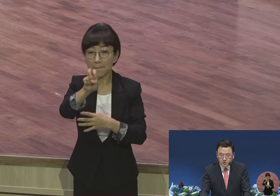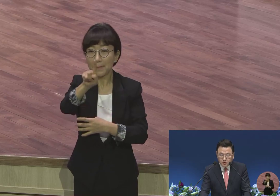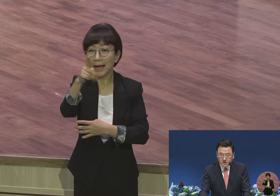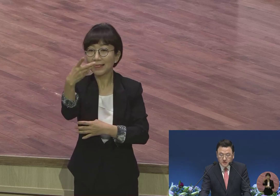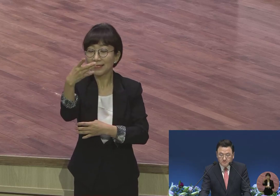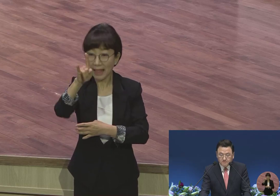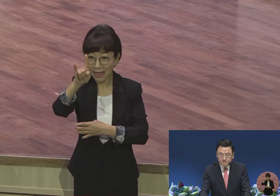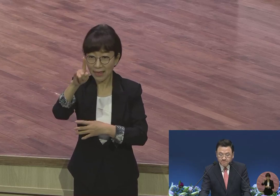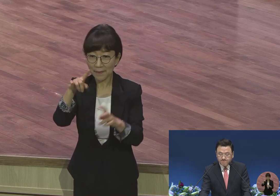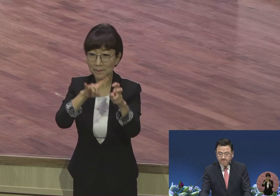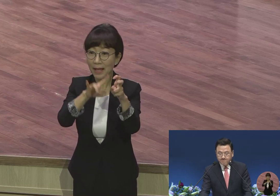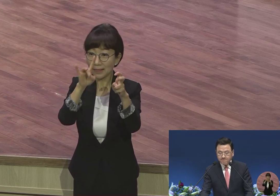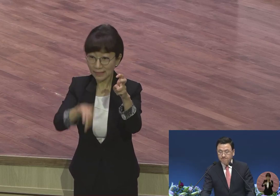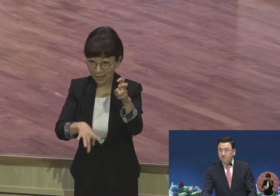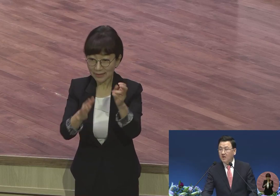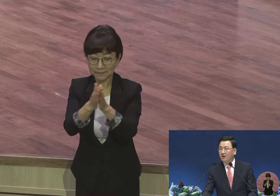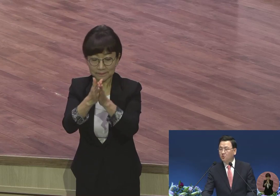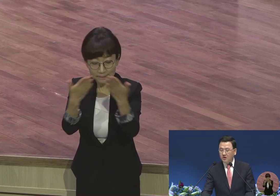그리스도이심을